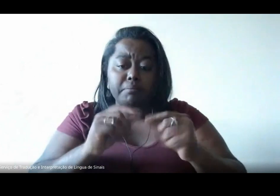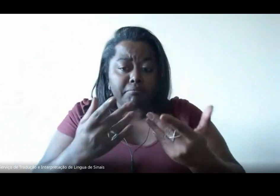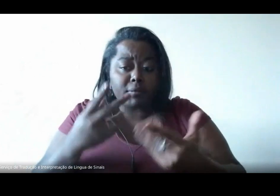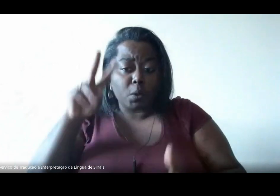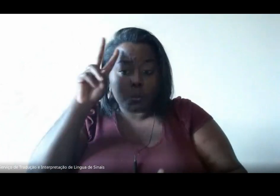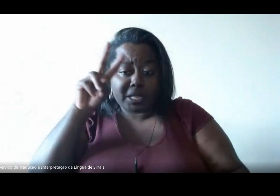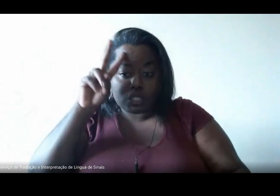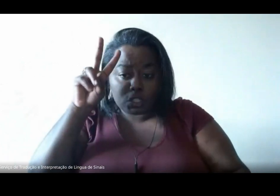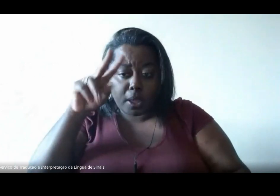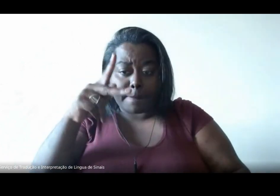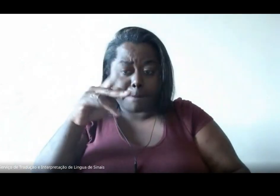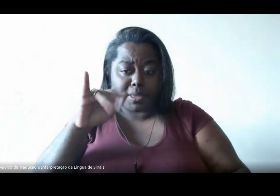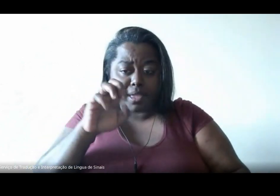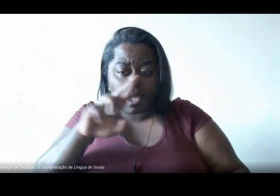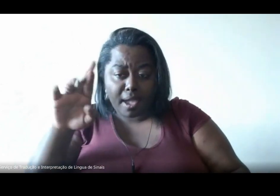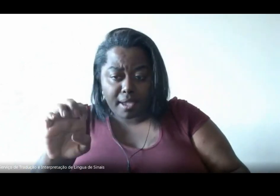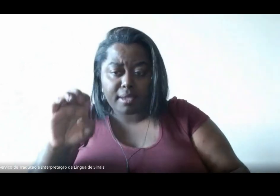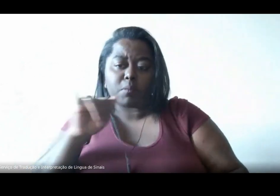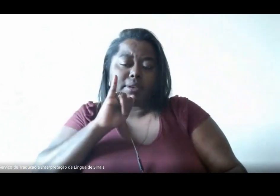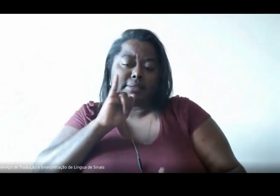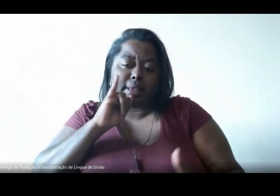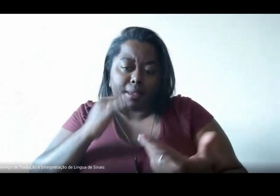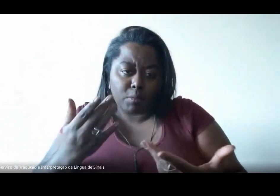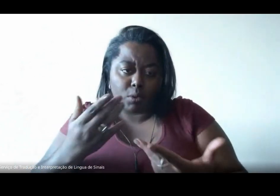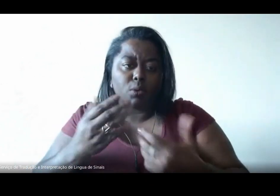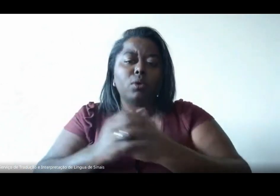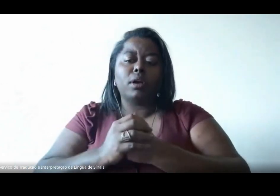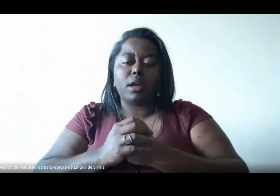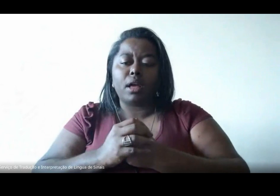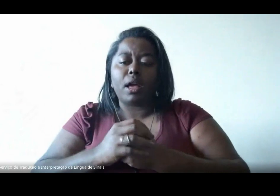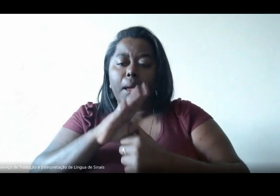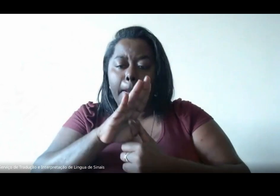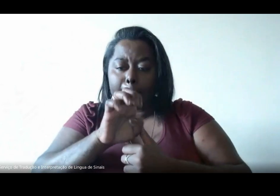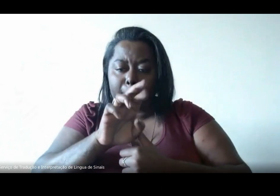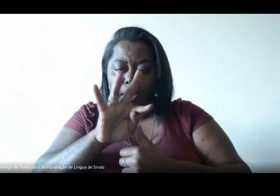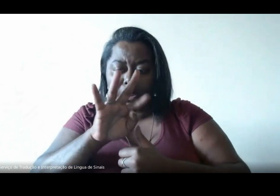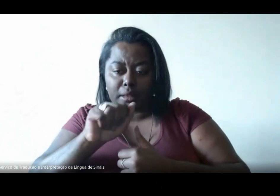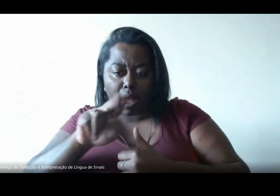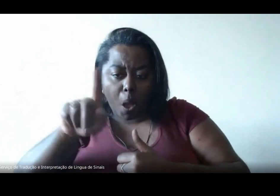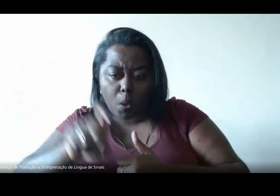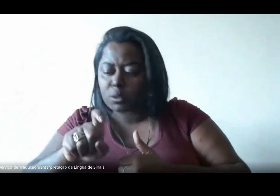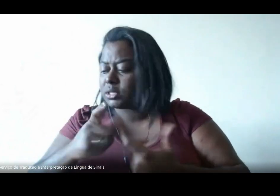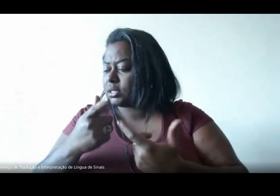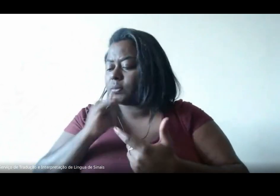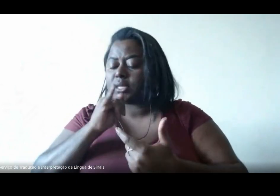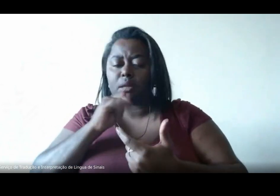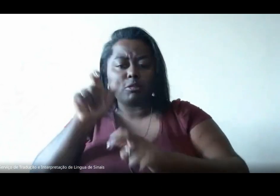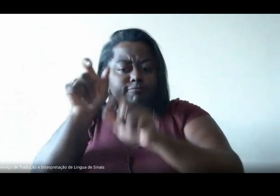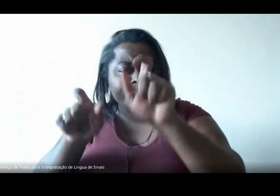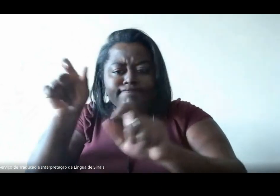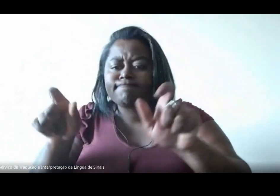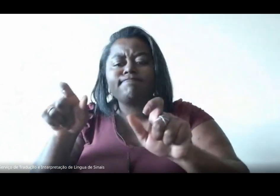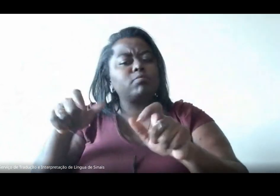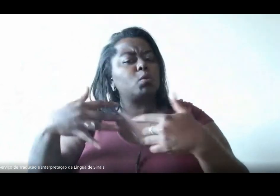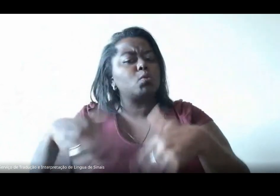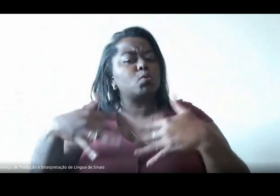ego-história também era possível e devia fazer parte da grande história, com H maiúsculo. Bom,